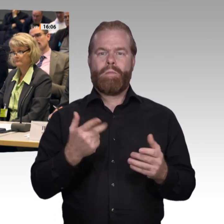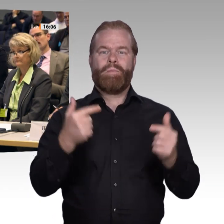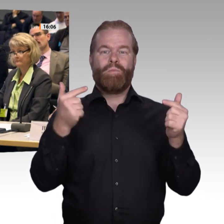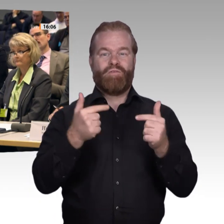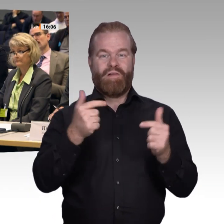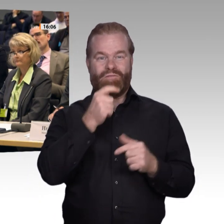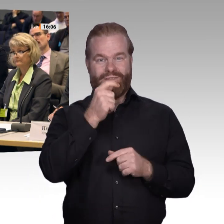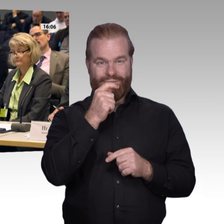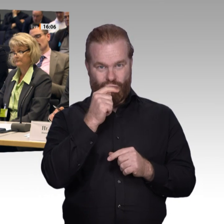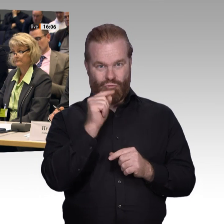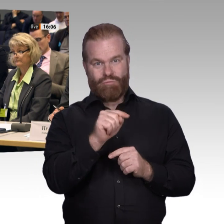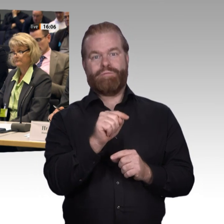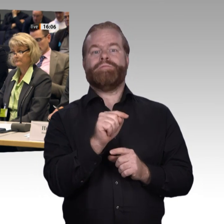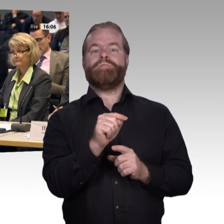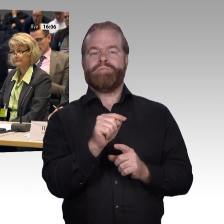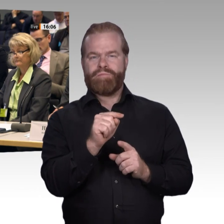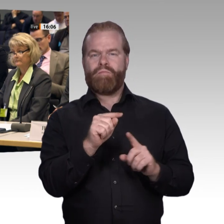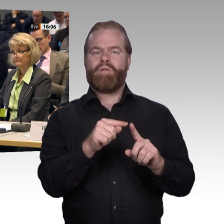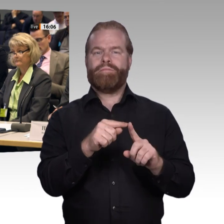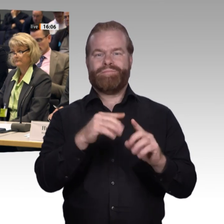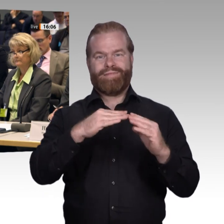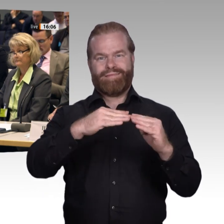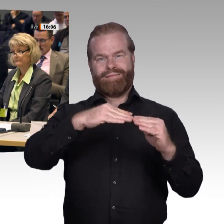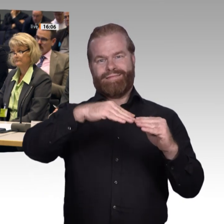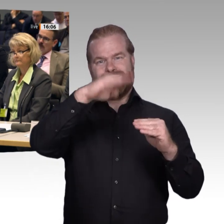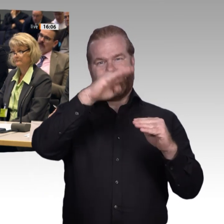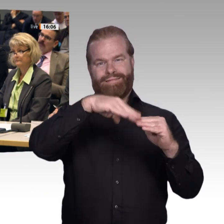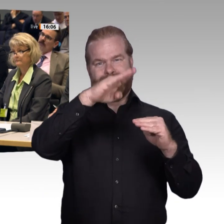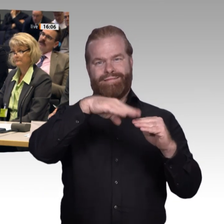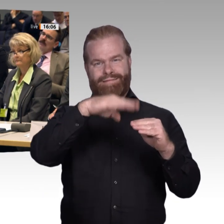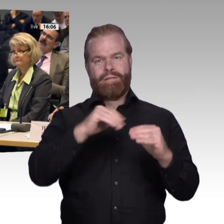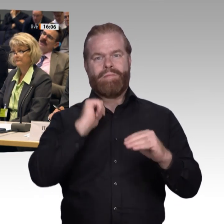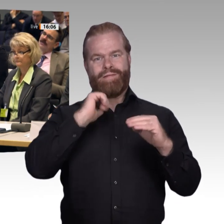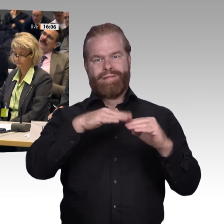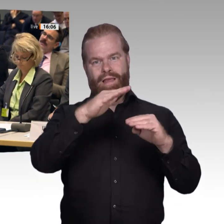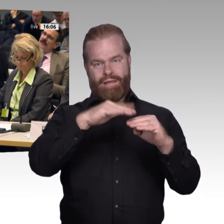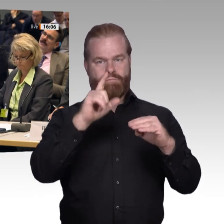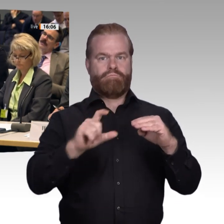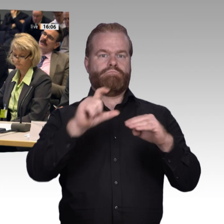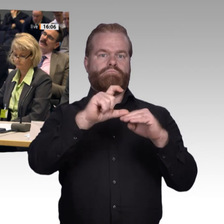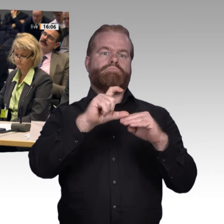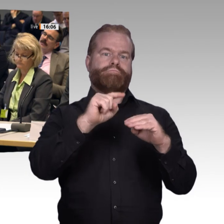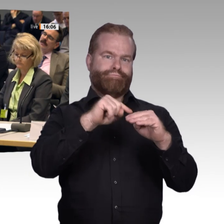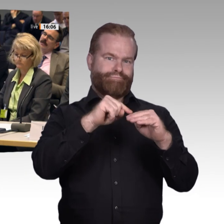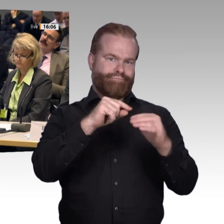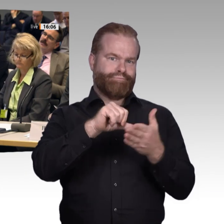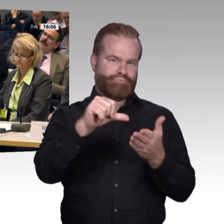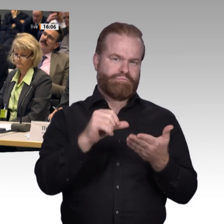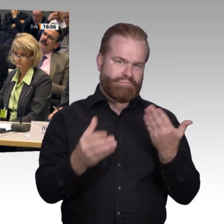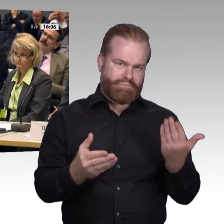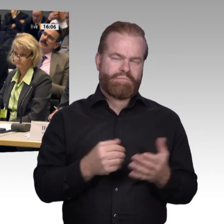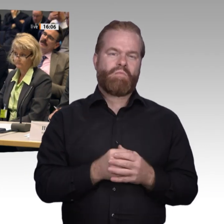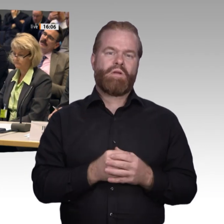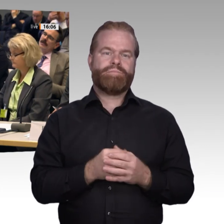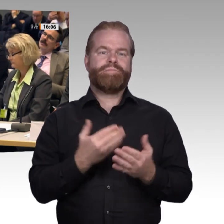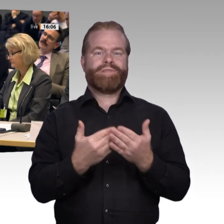auch die Kommunen entlastet. Also über diese Diskussion, wie können hier an der Stelle der Bund sich beteiligen an